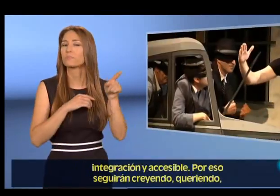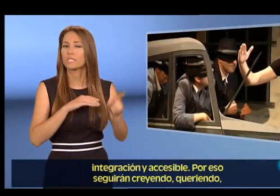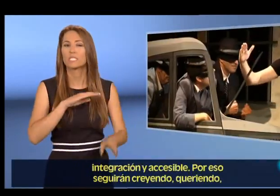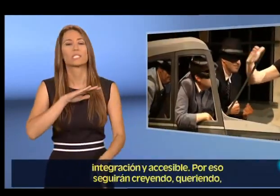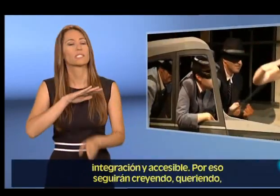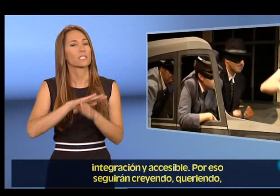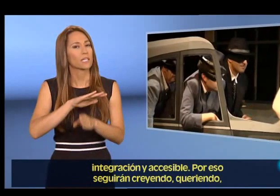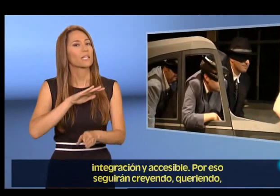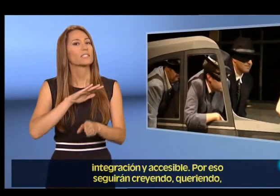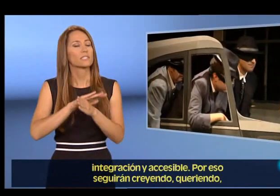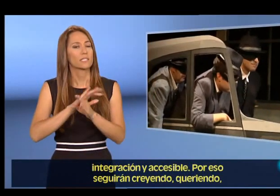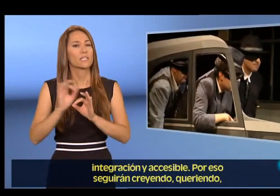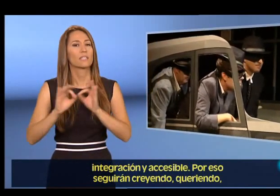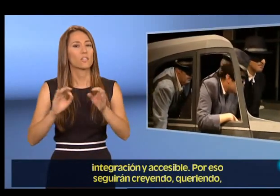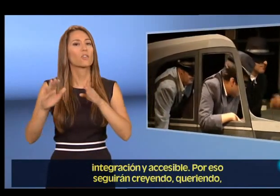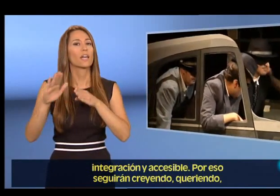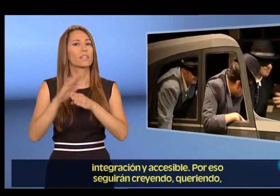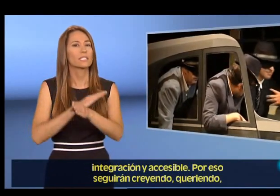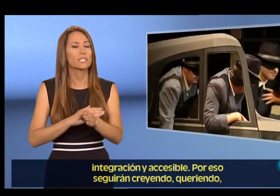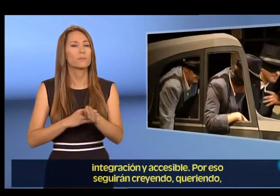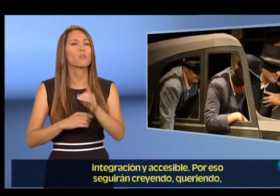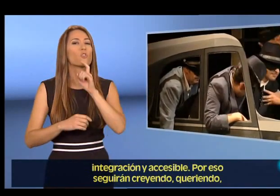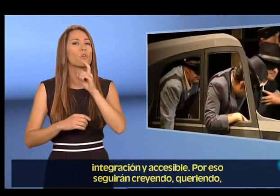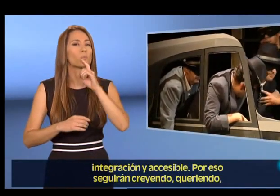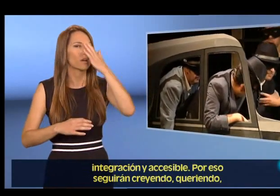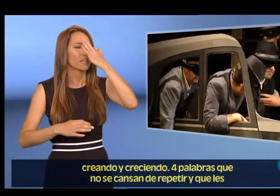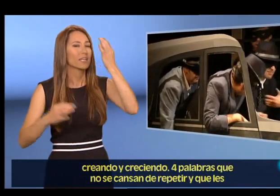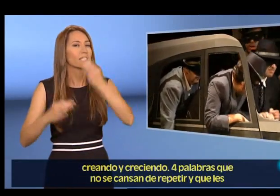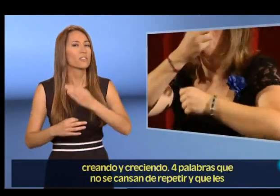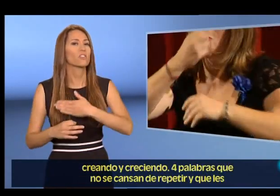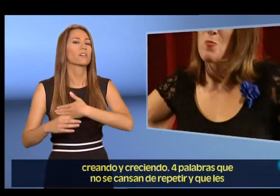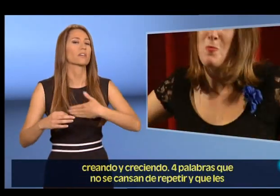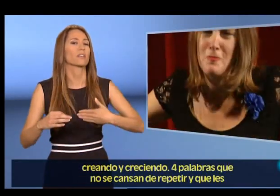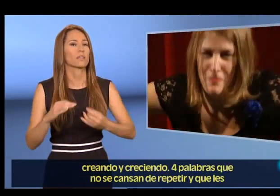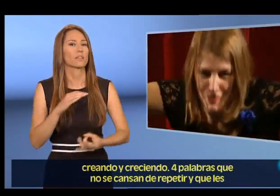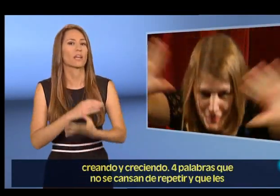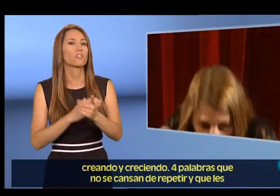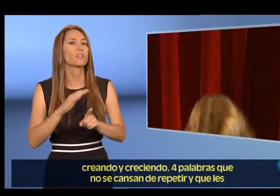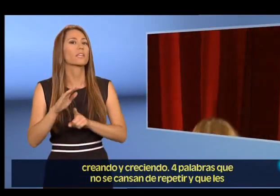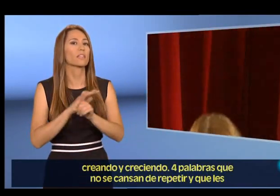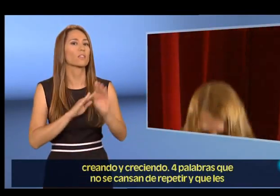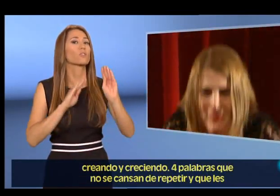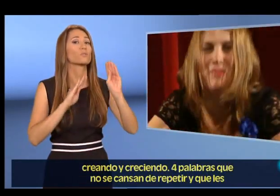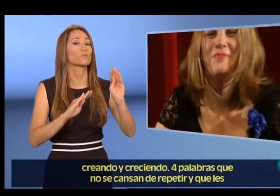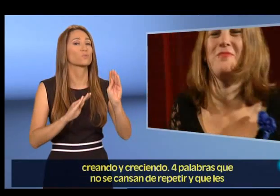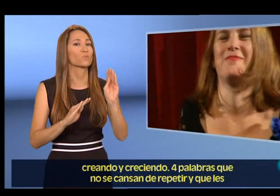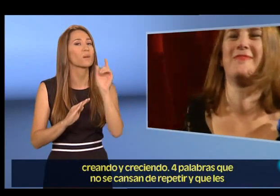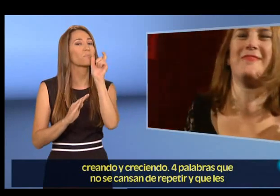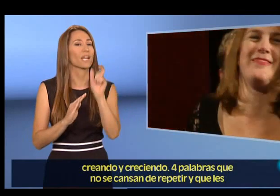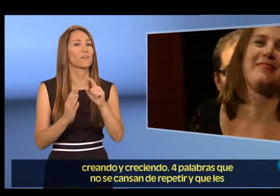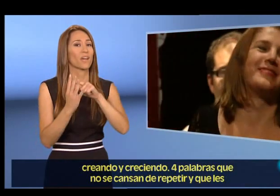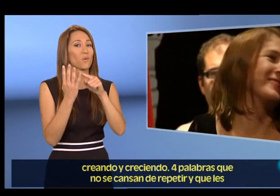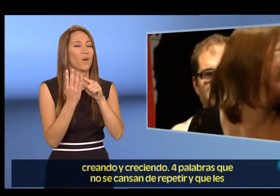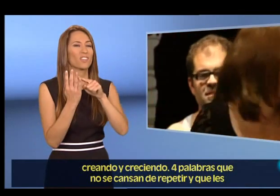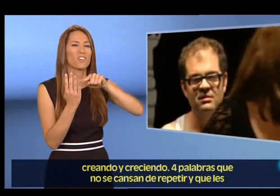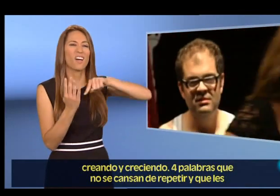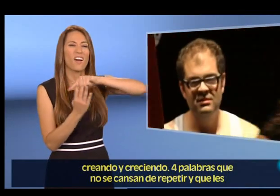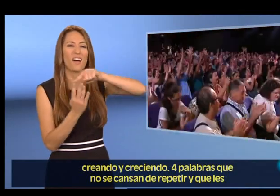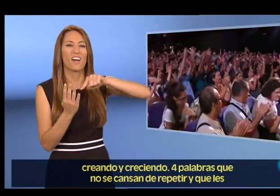accesible. Por eso seguirán creyendo, queriendo, creando y creciendo, cuatro palabras que no se cansan de repetir